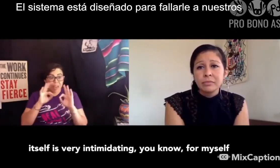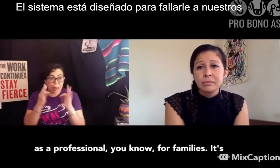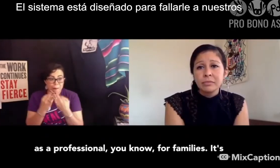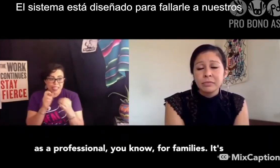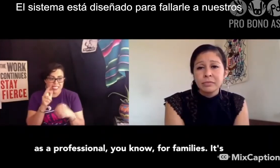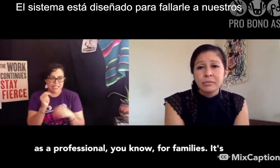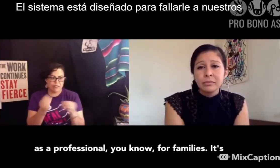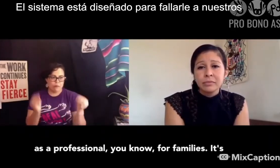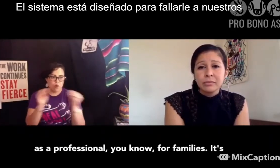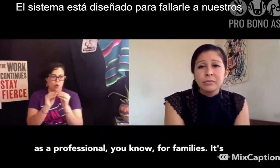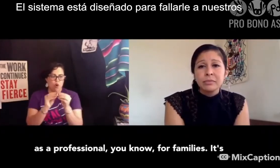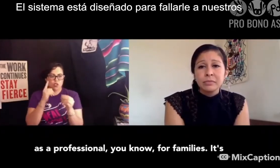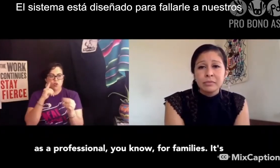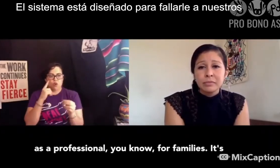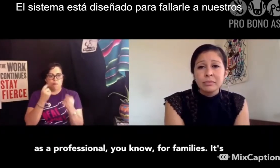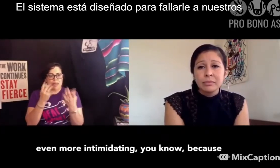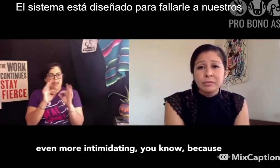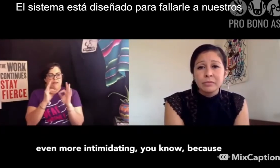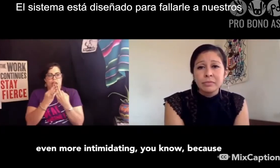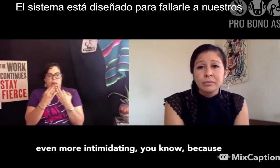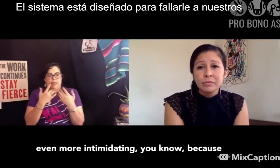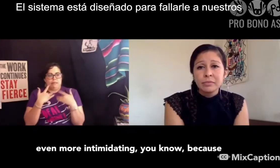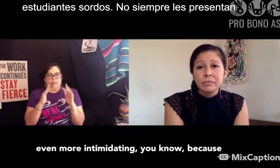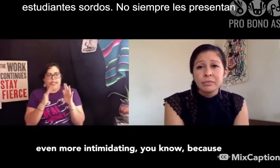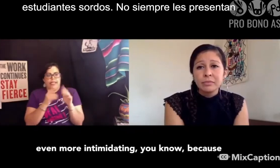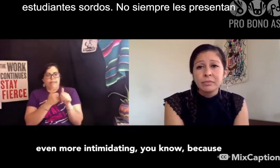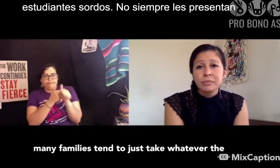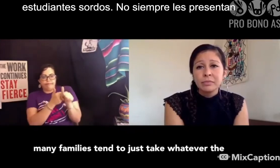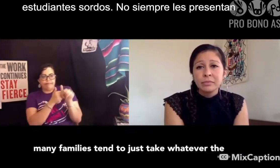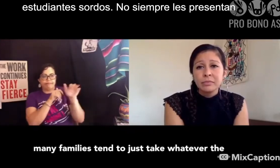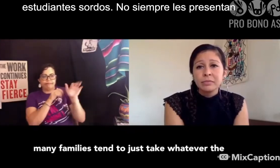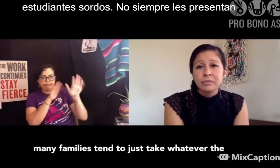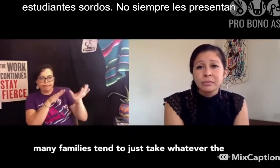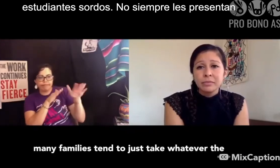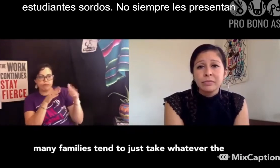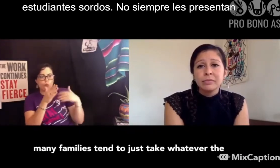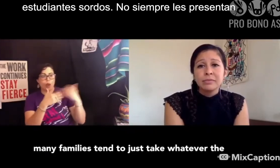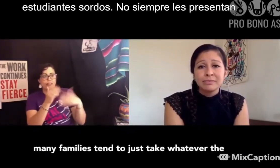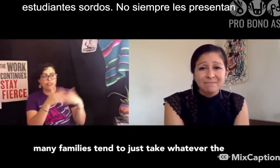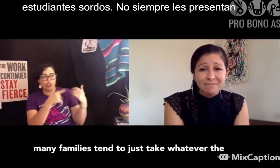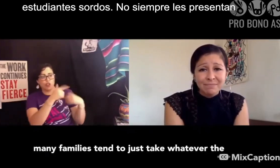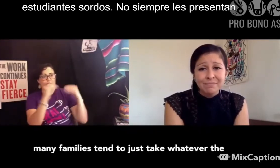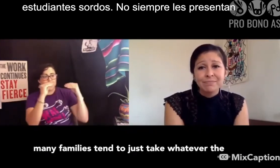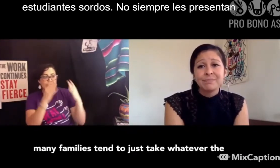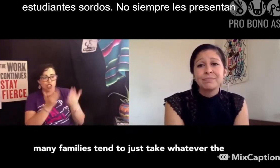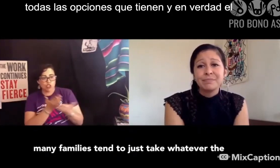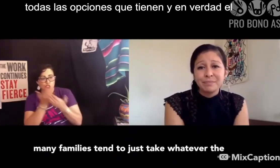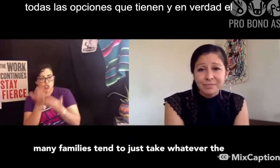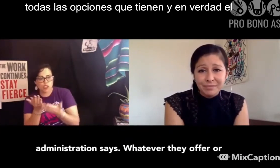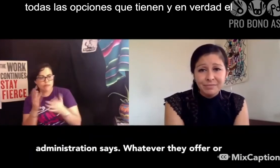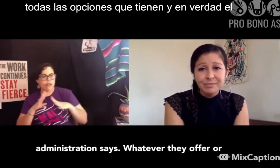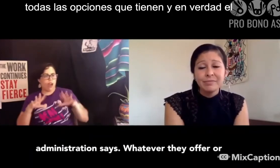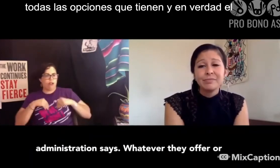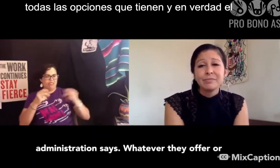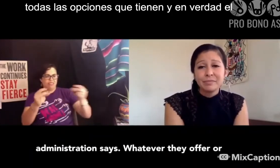está diseñado para fallarle a nuestros estudiantes sordos. No siempre les presentan todas